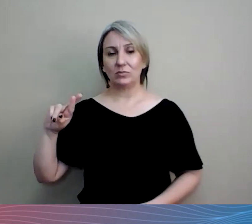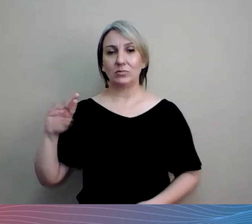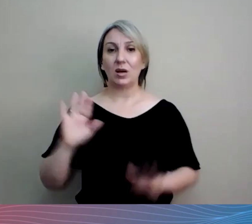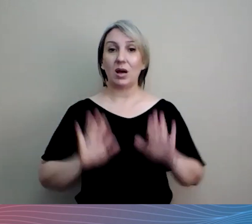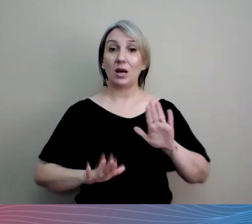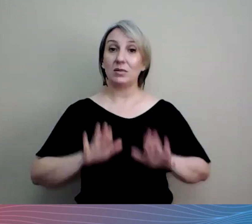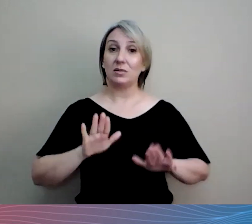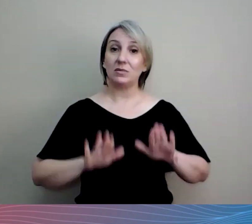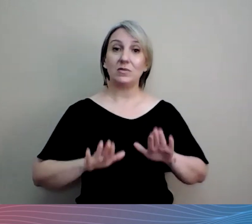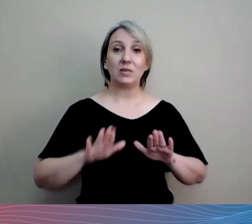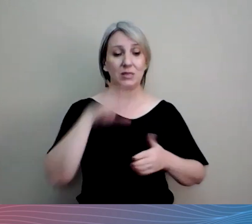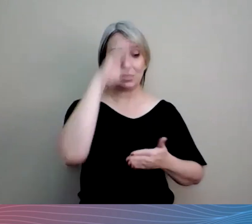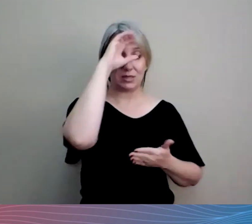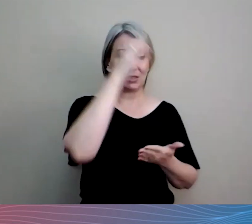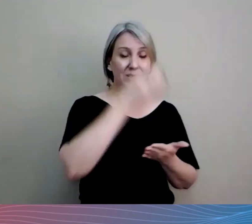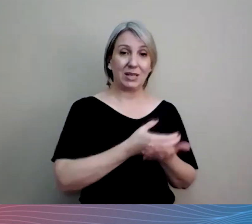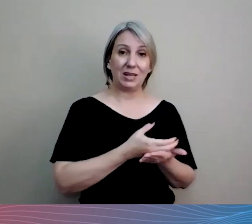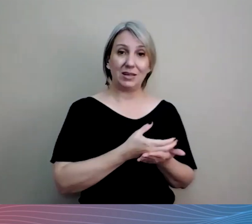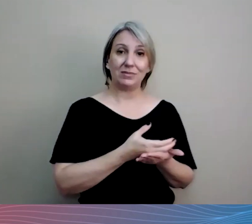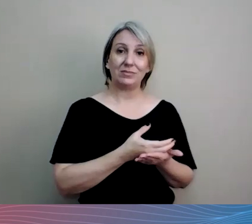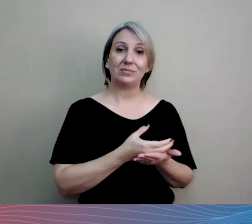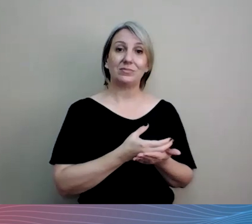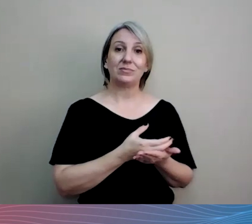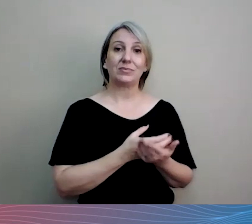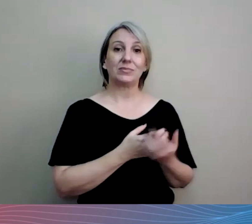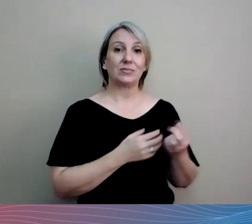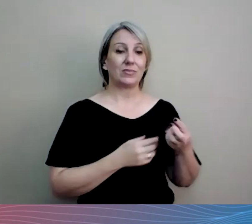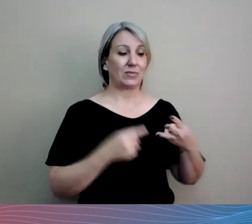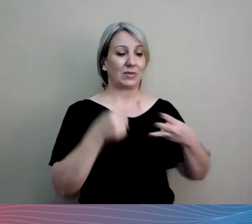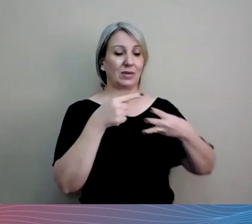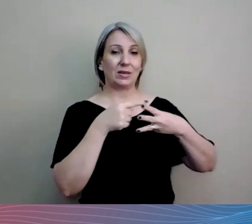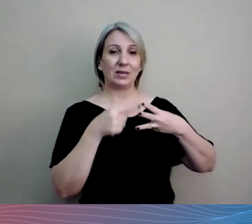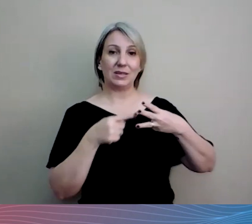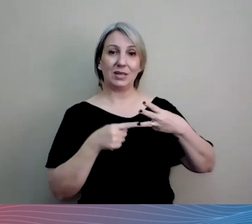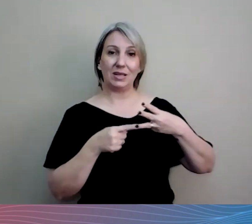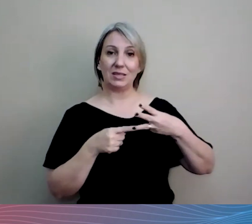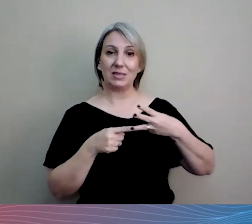tem um conceito de triteísmo, né? Que são 3 deuses.